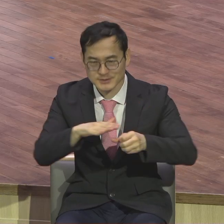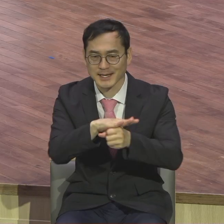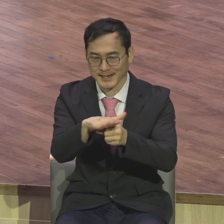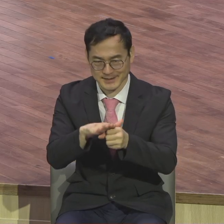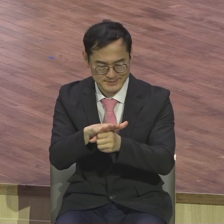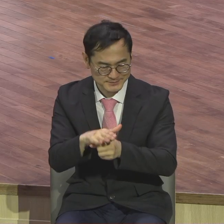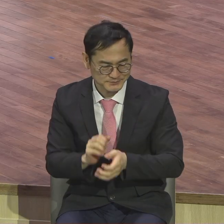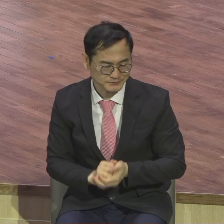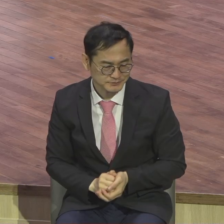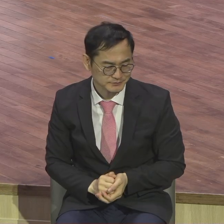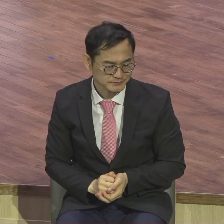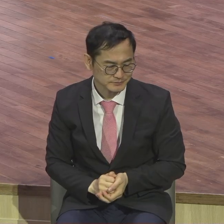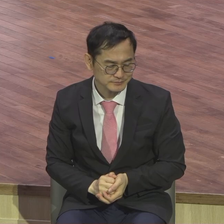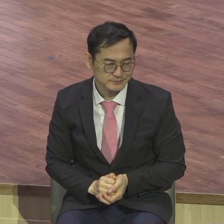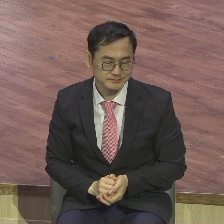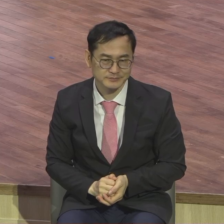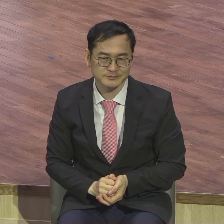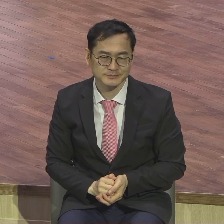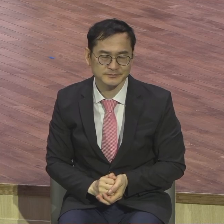39절입니다.